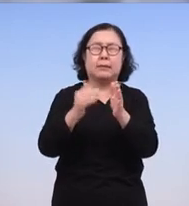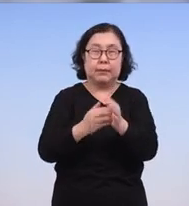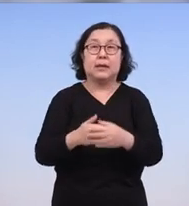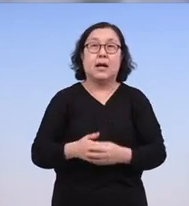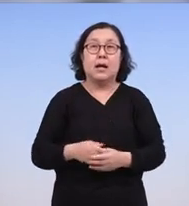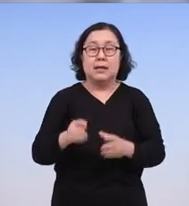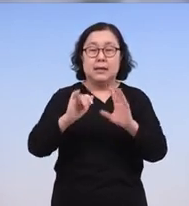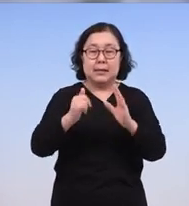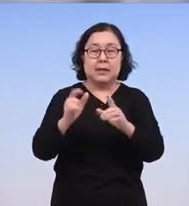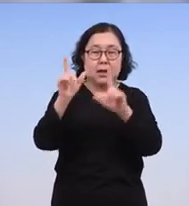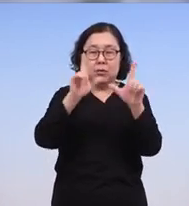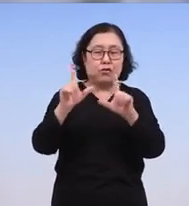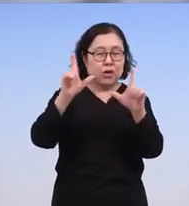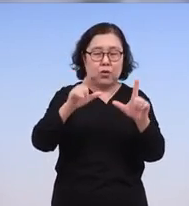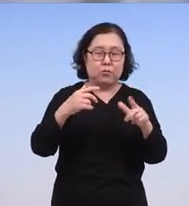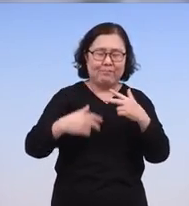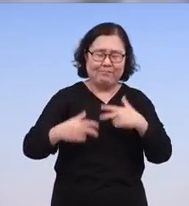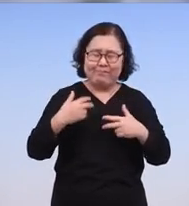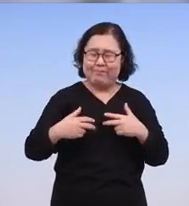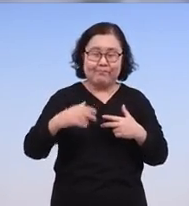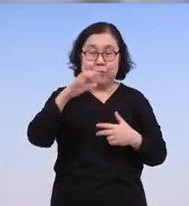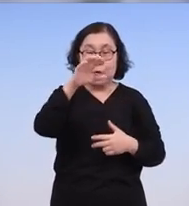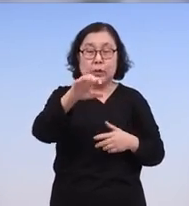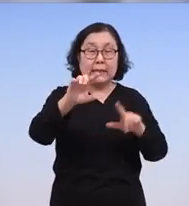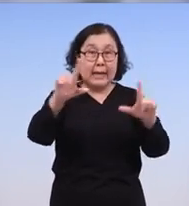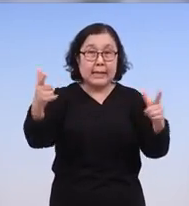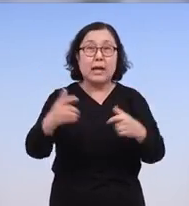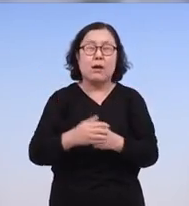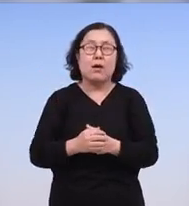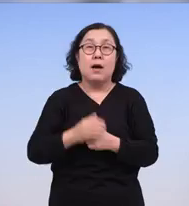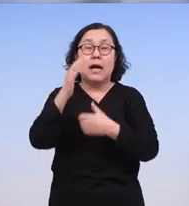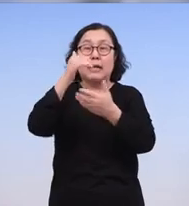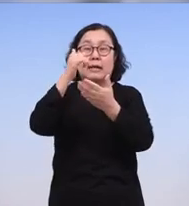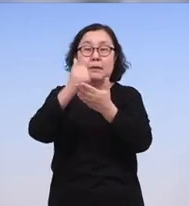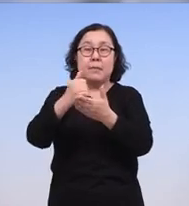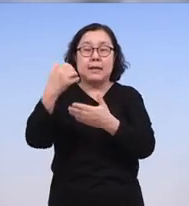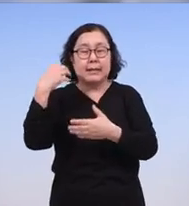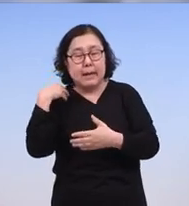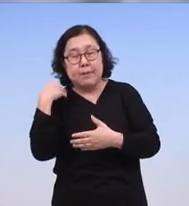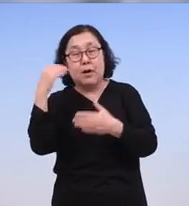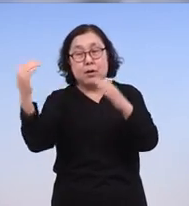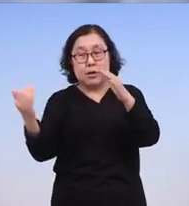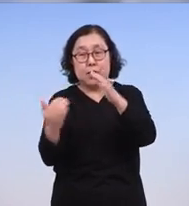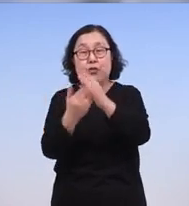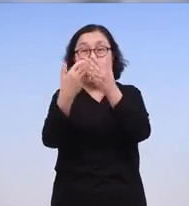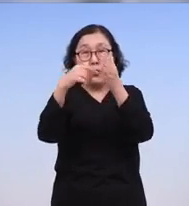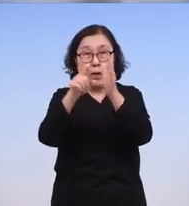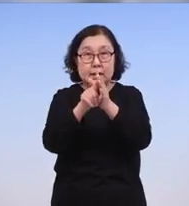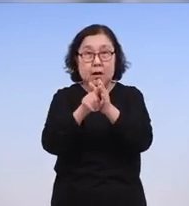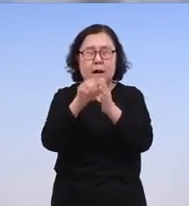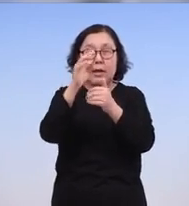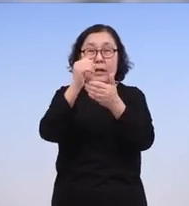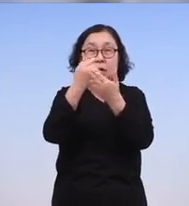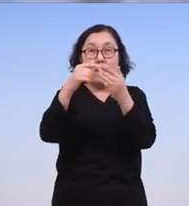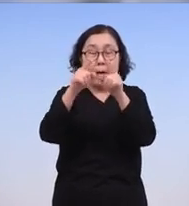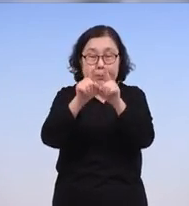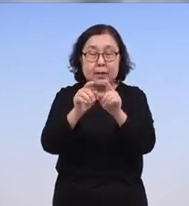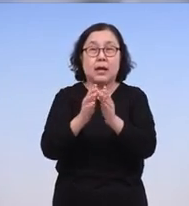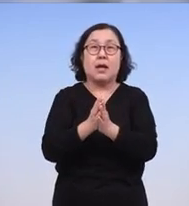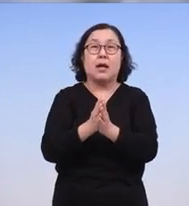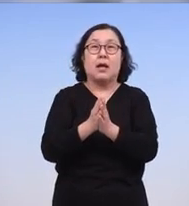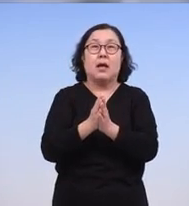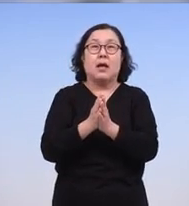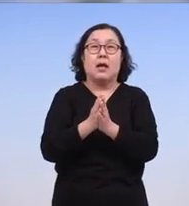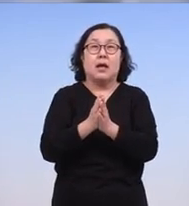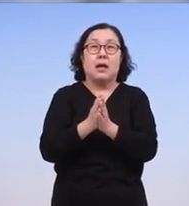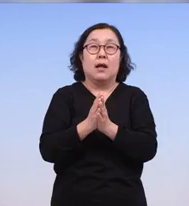이 세상은요, 누리고 즐기는 데 아닙니다. 이 세상은 하나님의 사명을 이루기 위하여 그분과 더불어